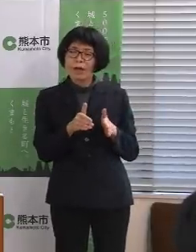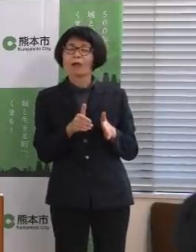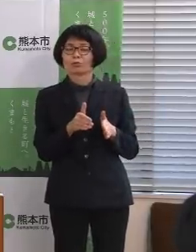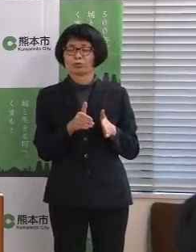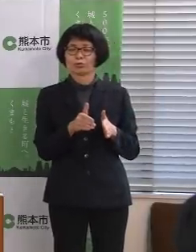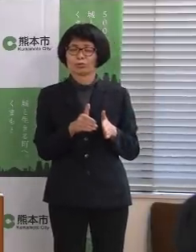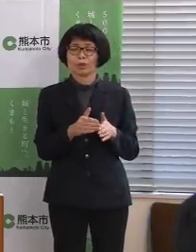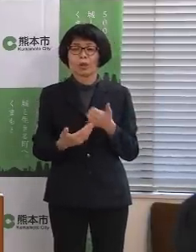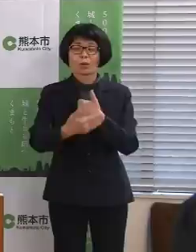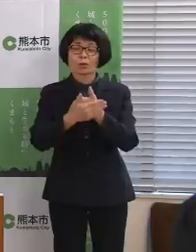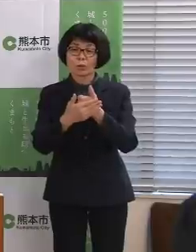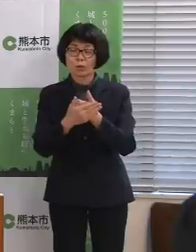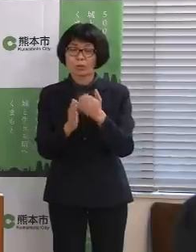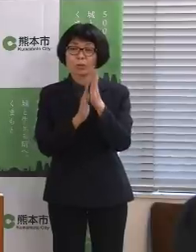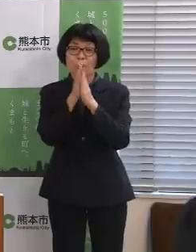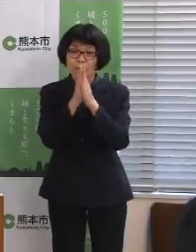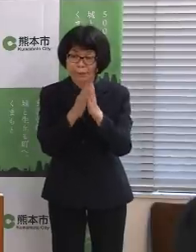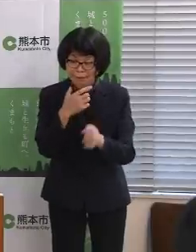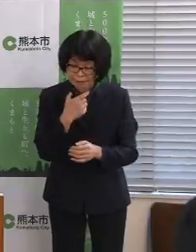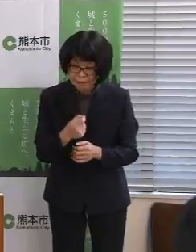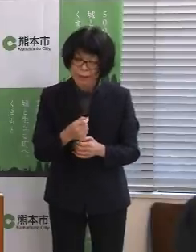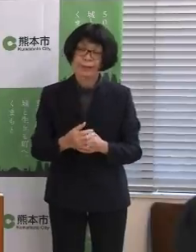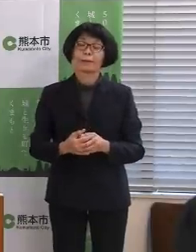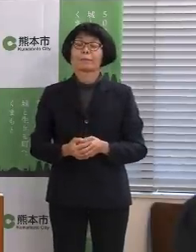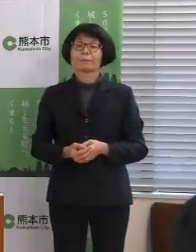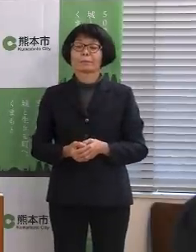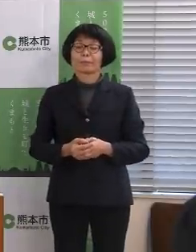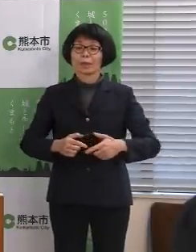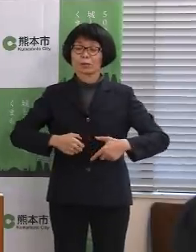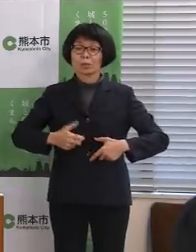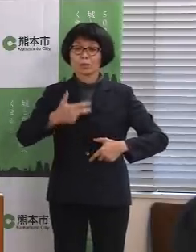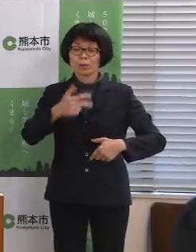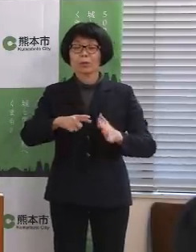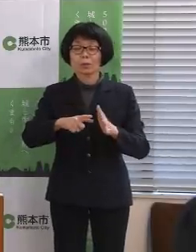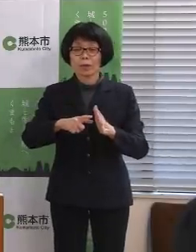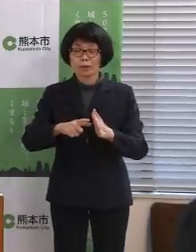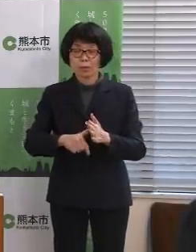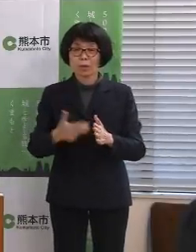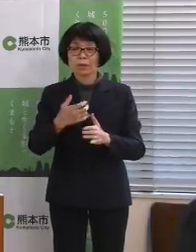なるご協力をお願いをいたします。本市としましては